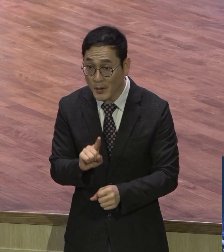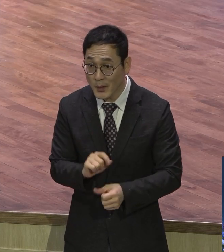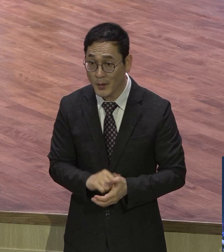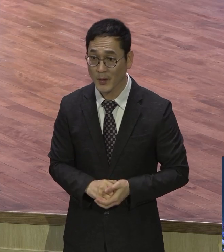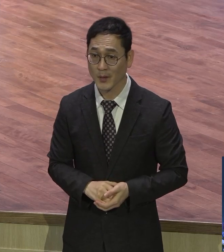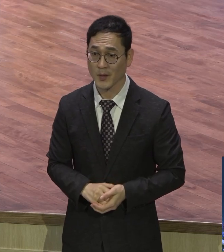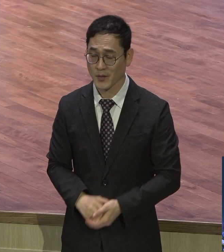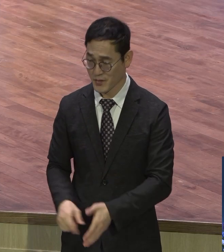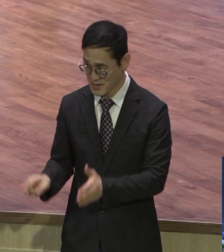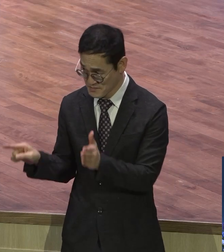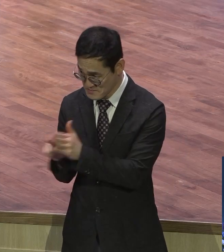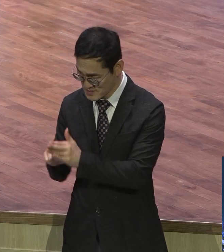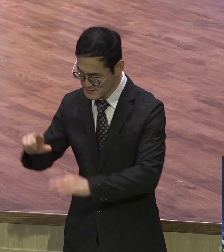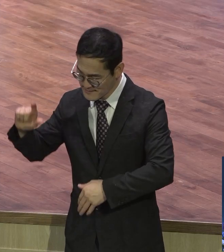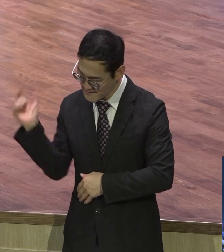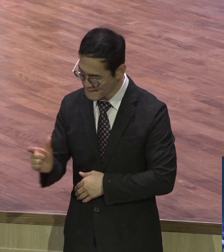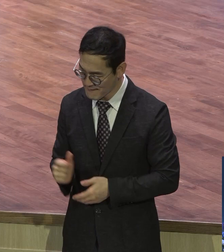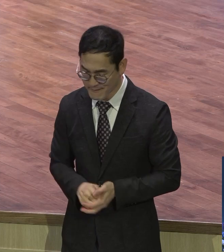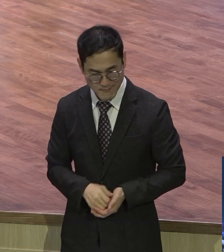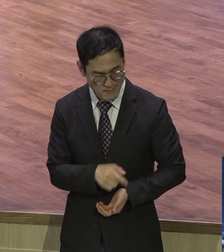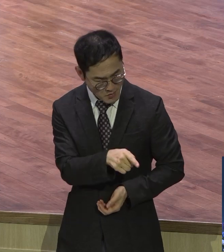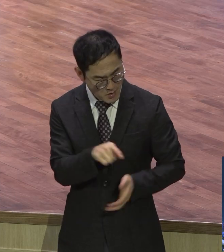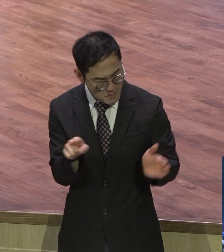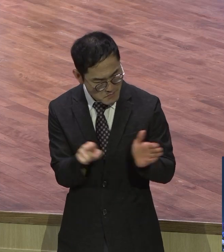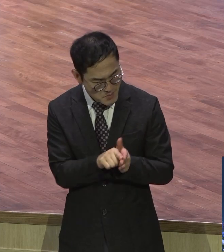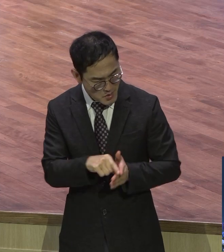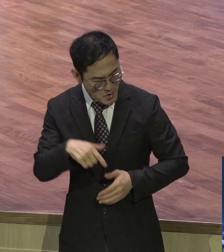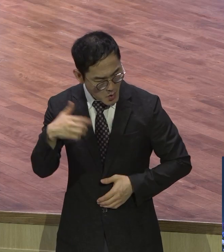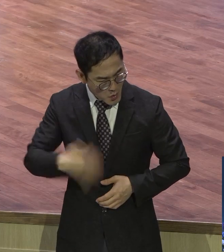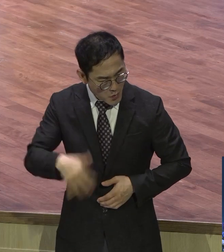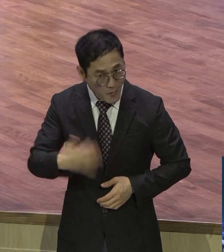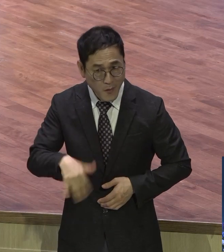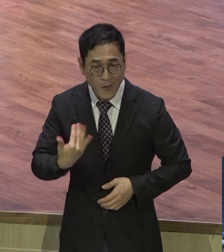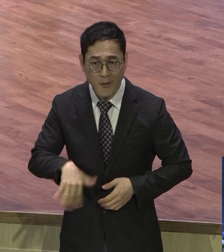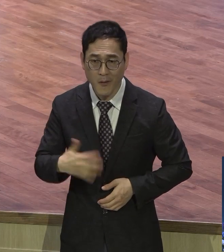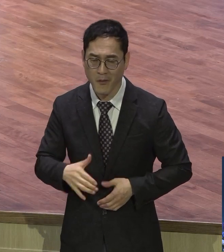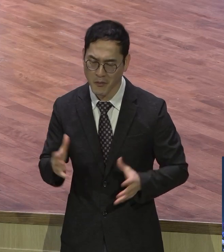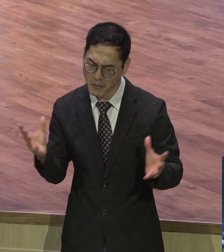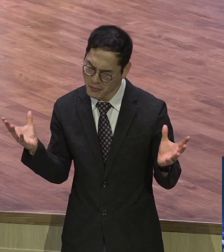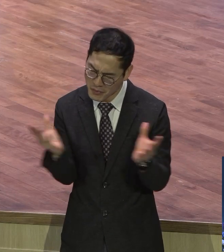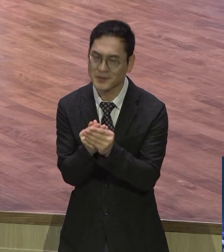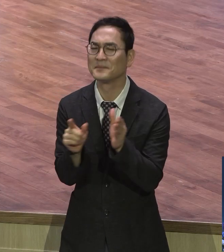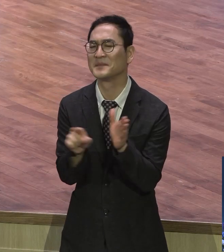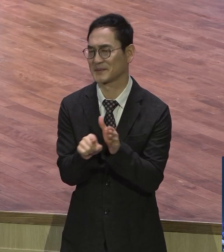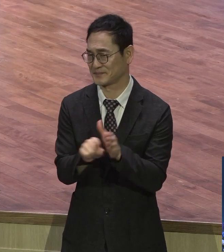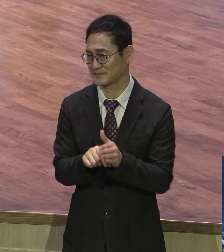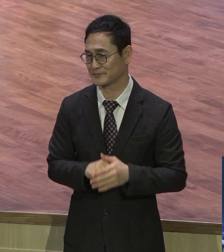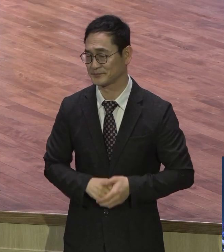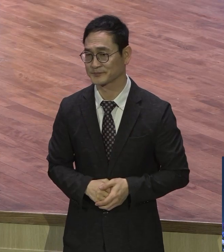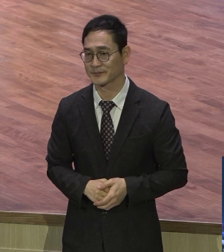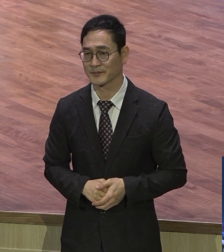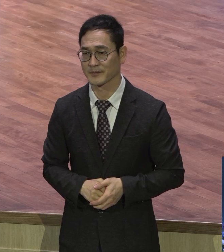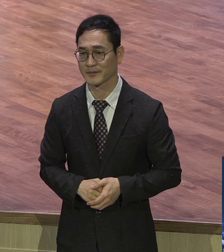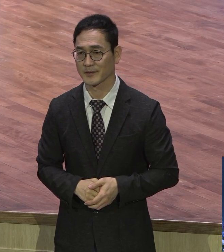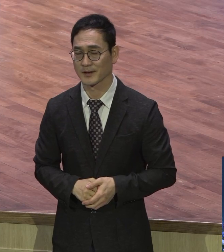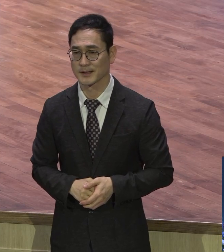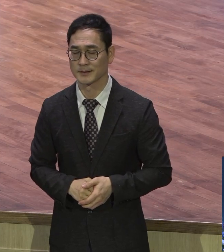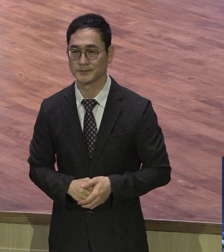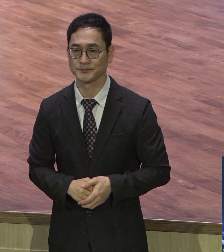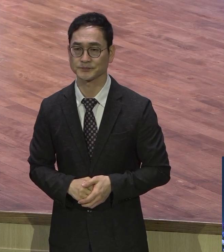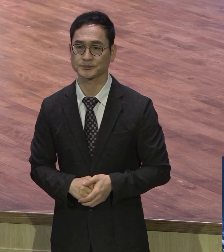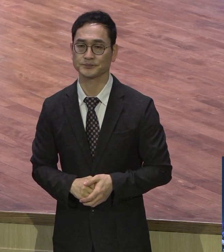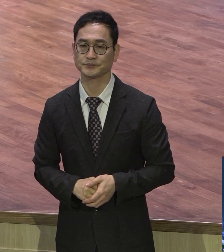정도예요. 너 믿음 대단하다. 절대 믿음. 뭐가 절대 믿음이냐? 말씀 잘 들어보세요.